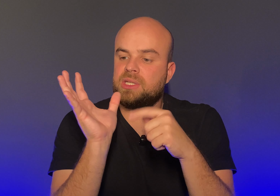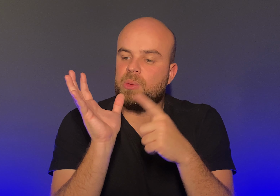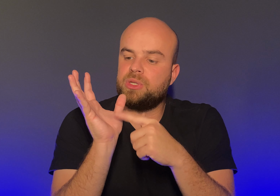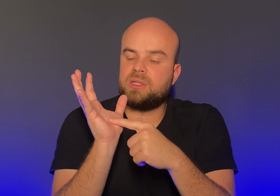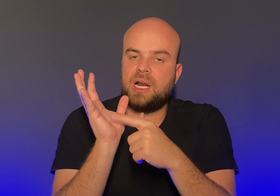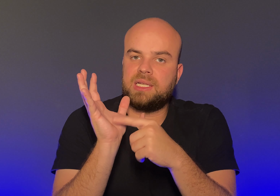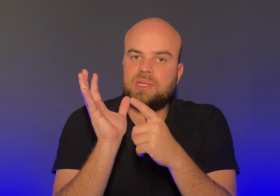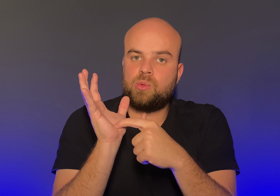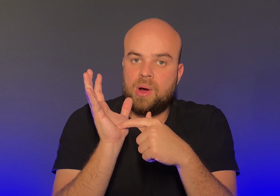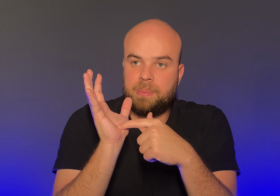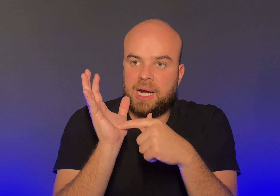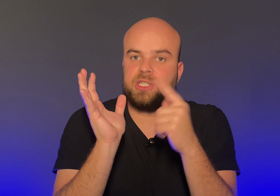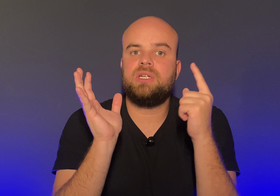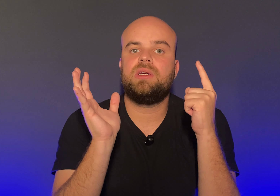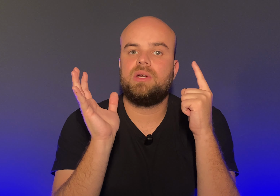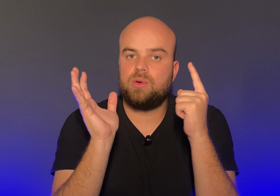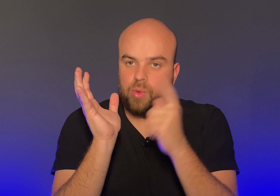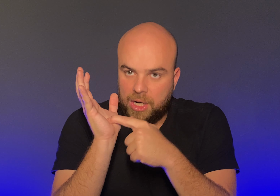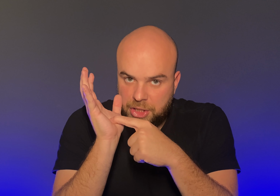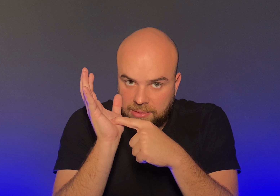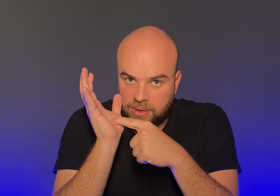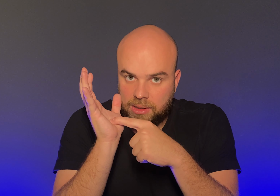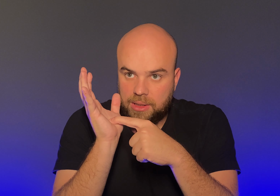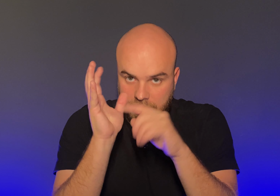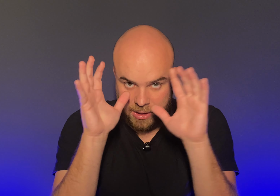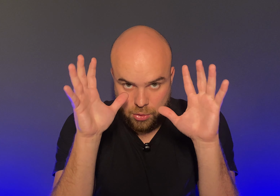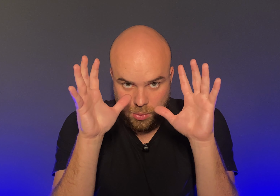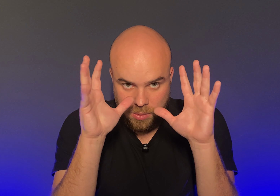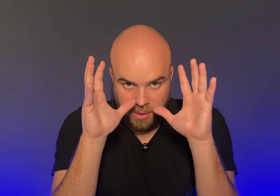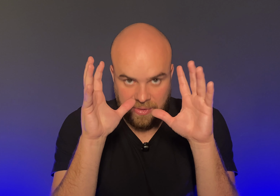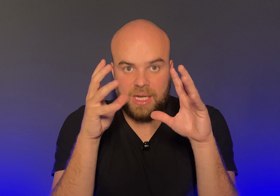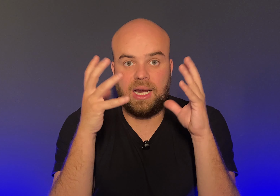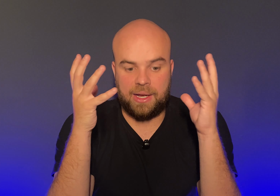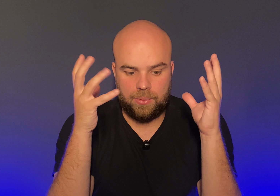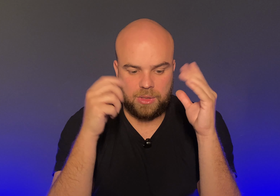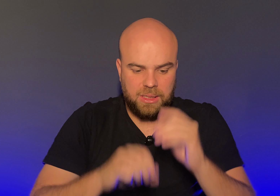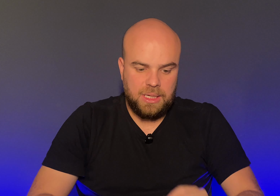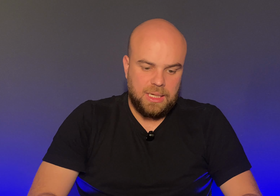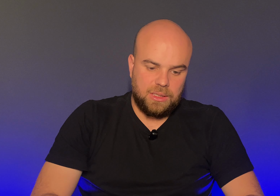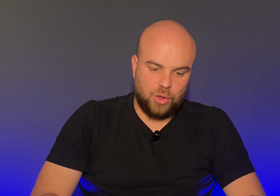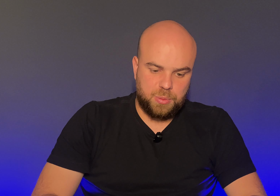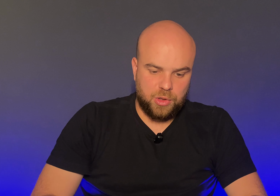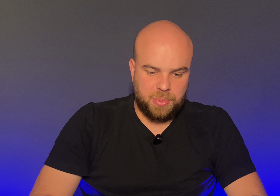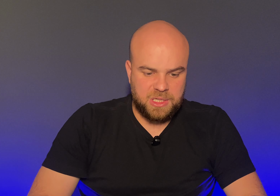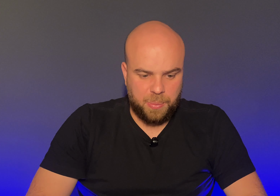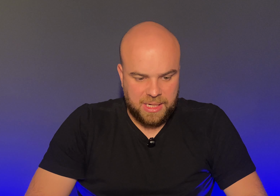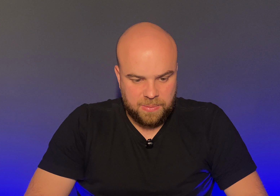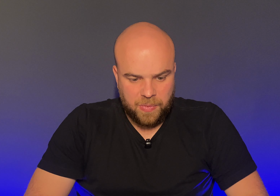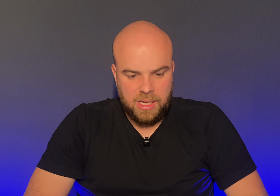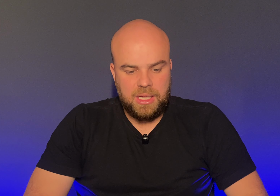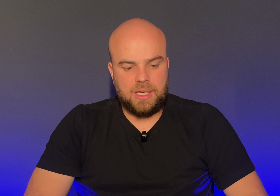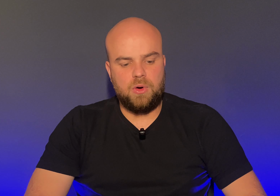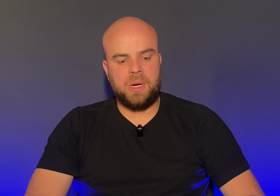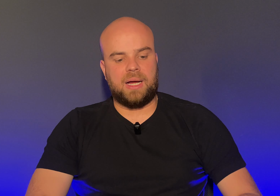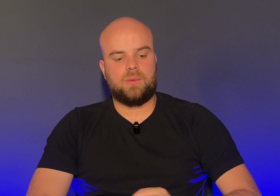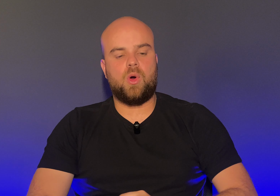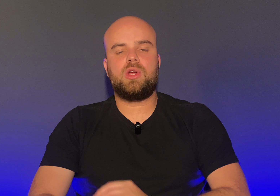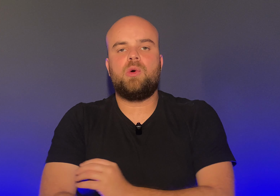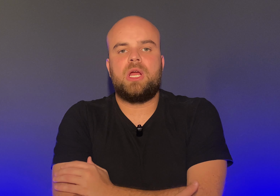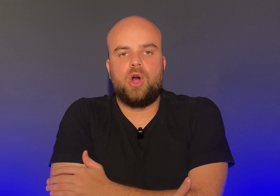tática tá muito atrasada com a parte coletiva isso que fique claro tá dois pontos principais Então vamos lá qual que é